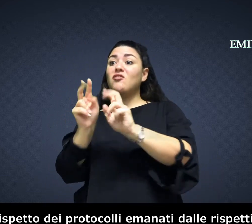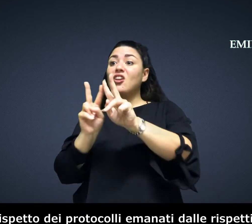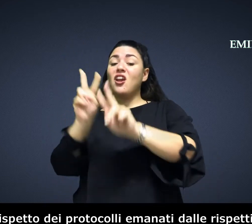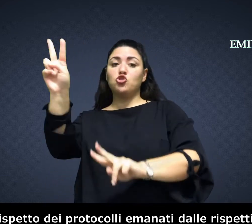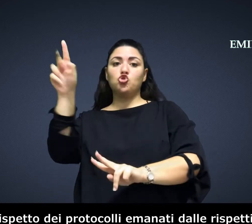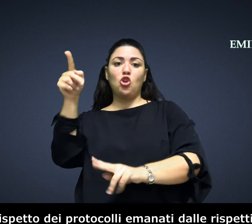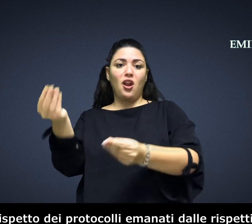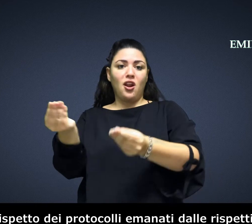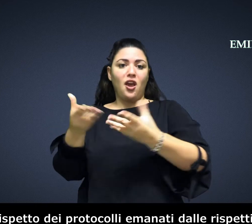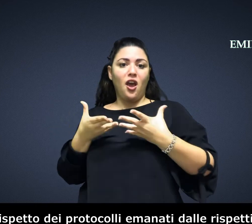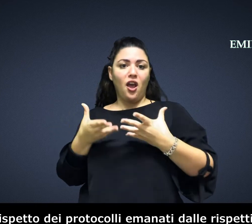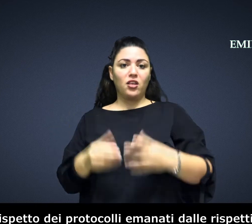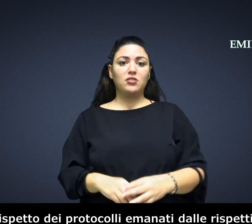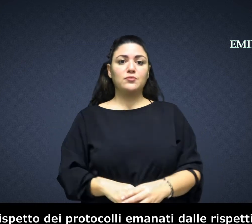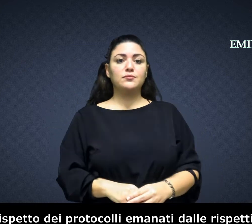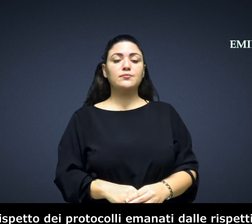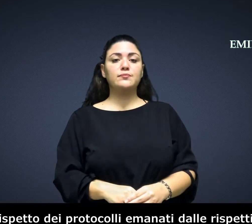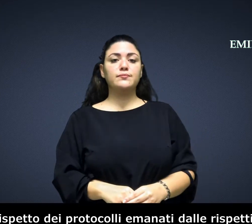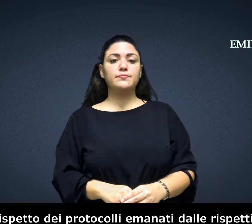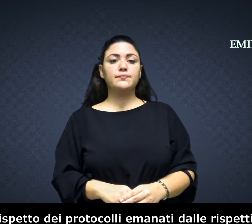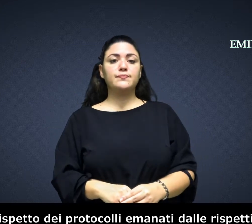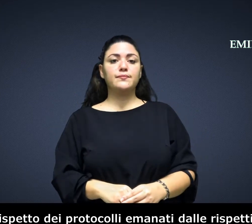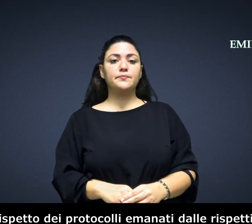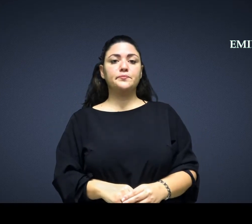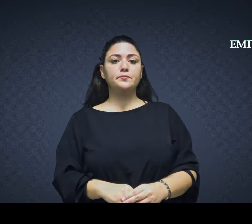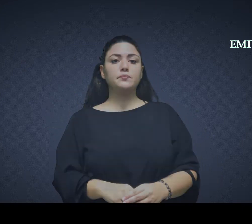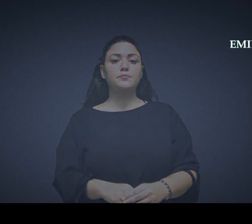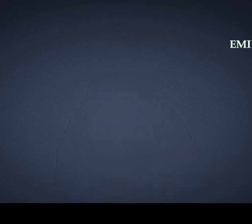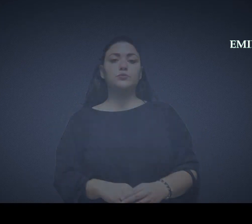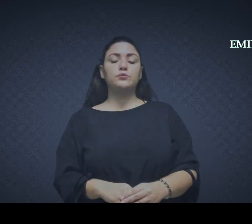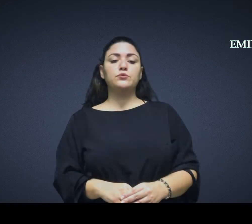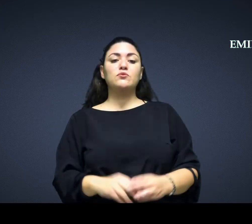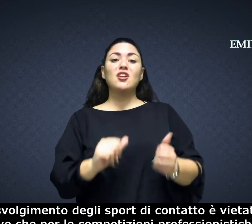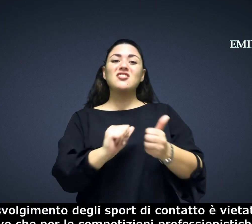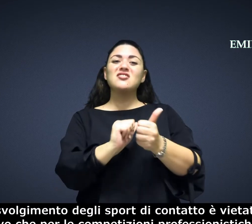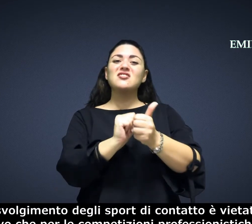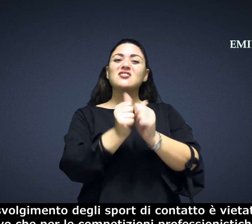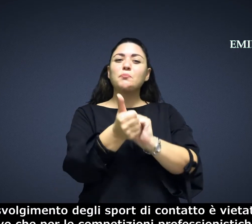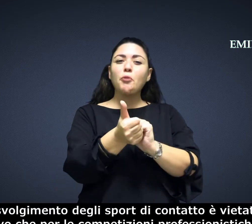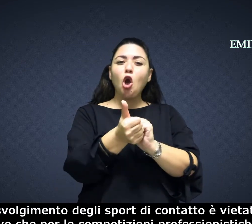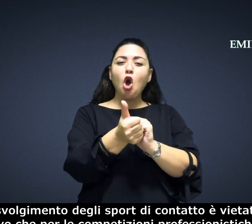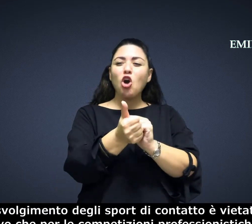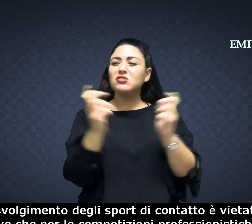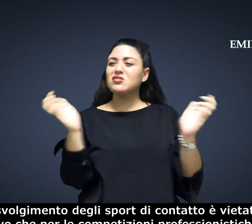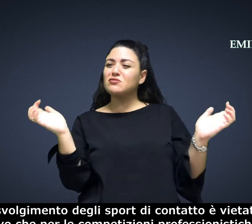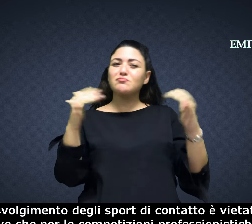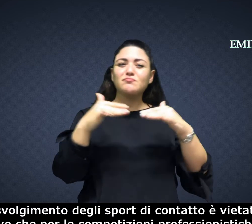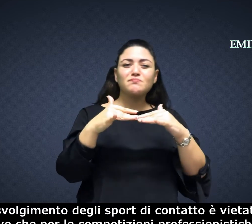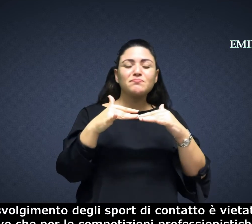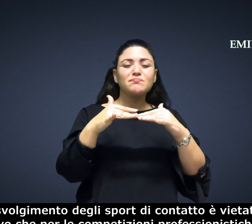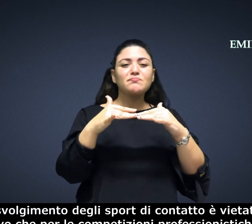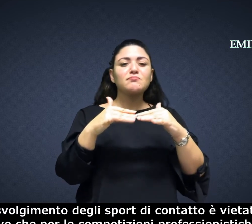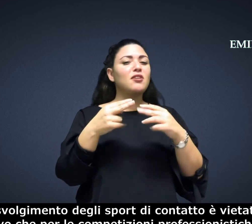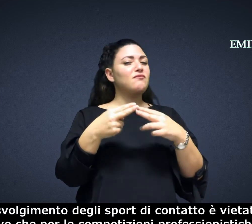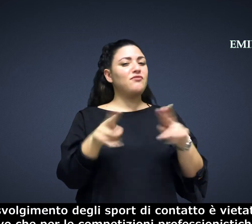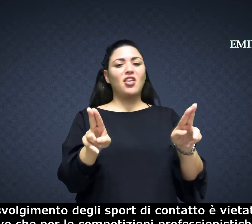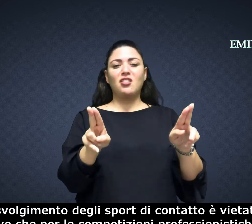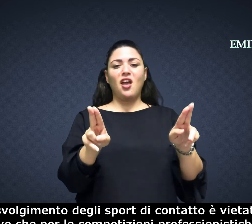nonché dilettantistiche di livello nazionale e comunque nel rispetto dei protocolli emanati dalle rispettive federazioni sportive nazionali.